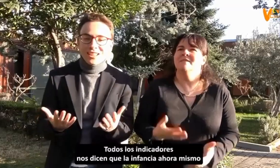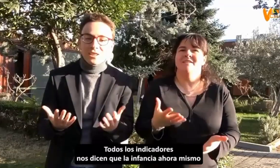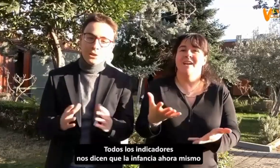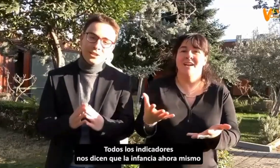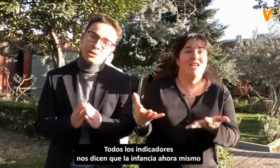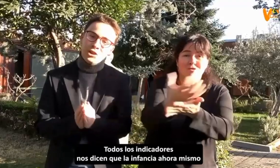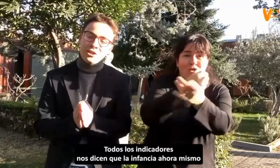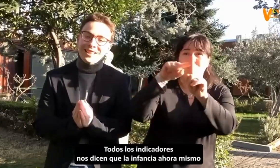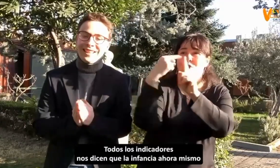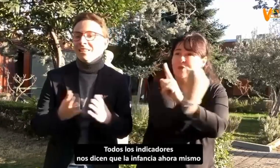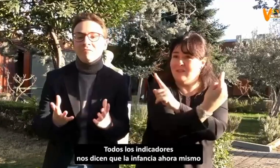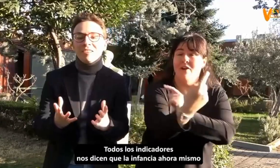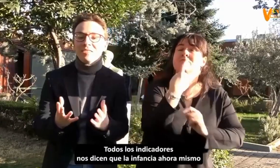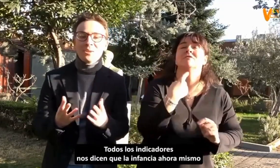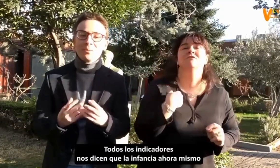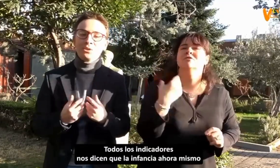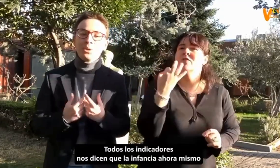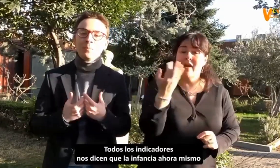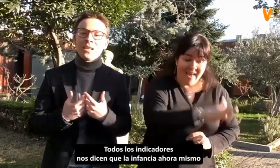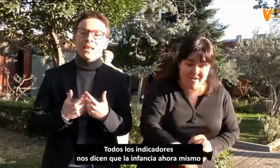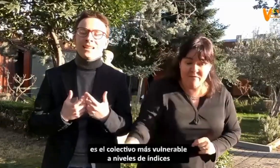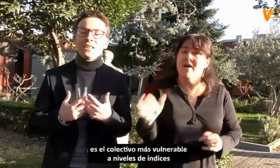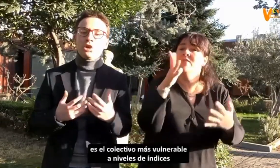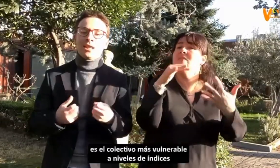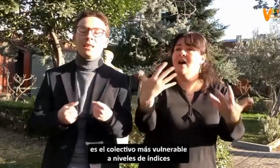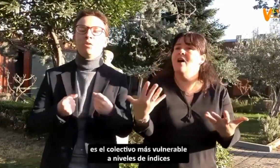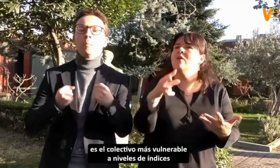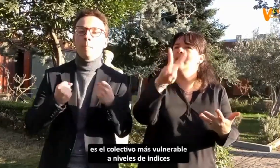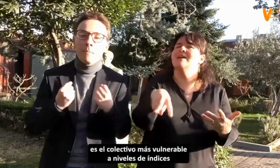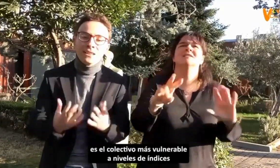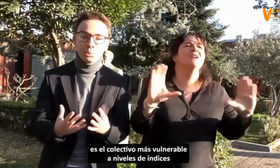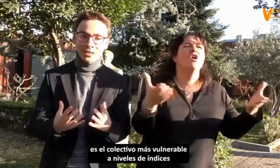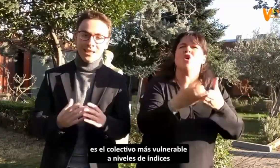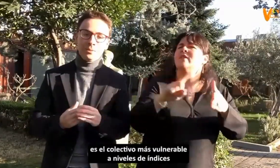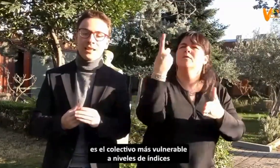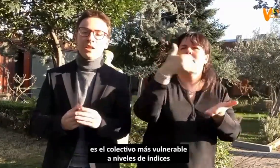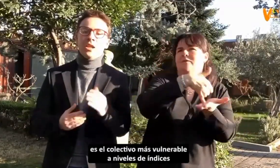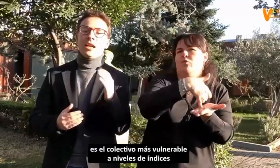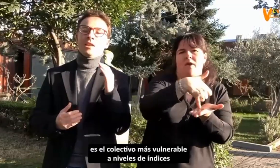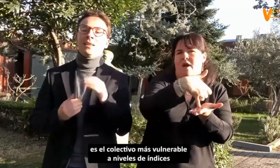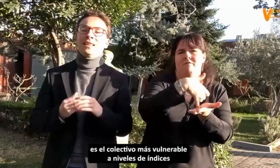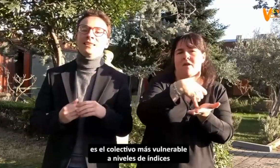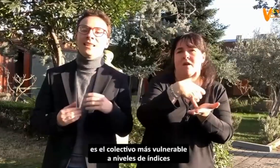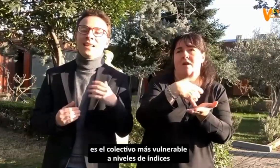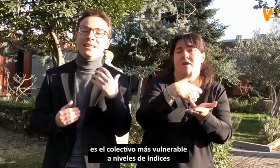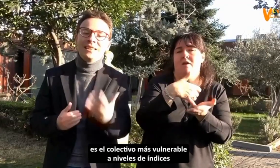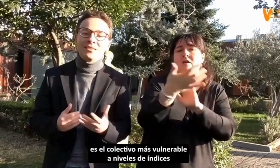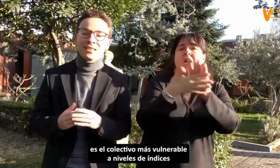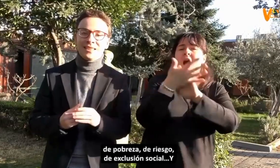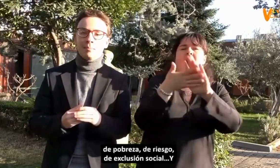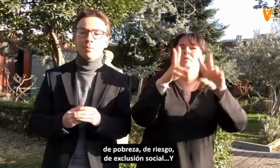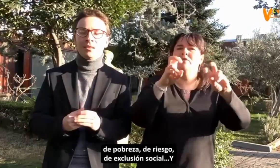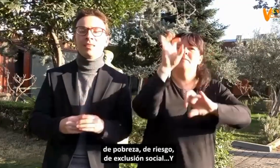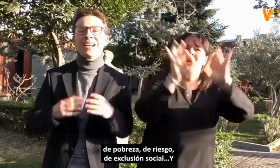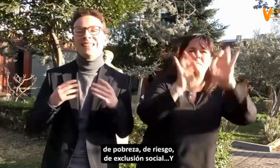todos los indicadores nos dicen que la infancia ahora mismo es el colectivo más vulnerable a niveles de